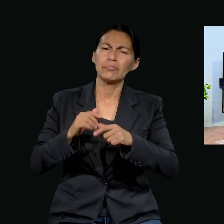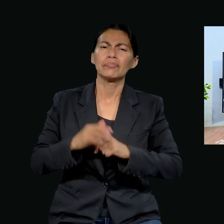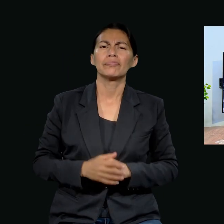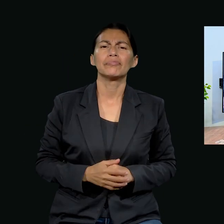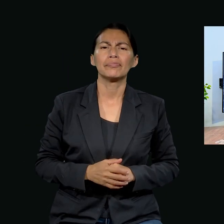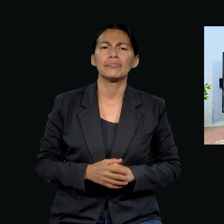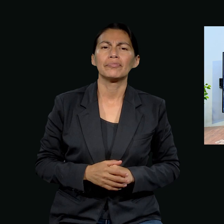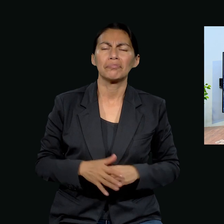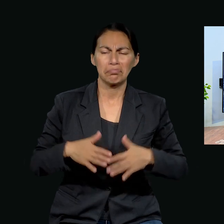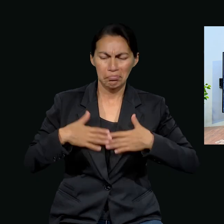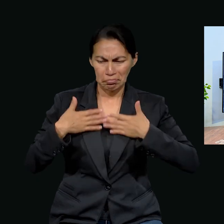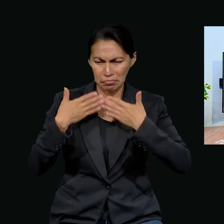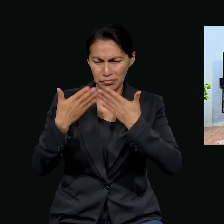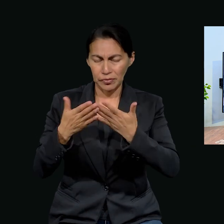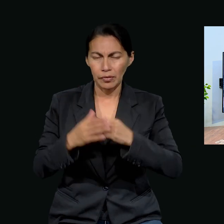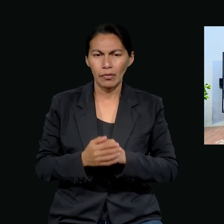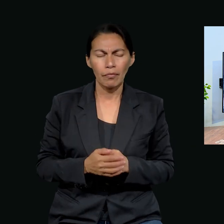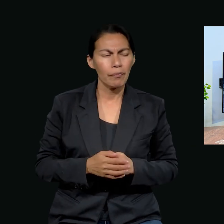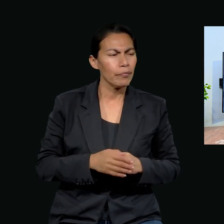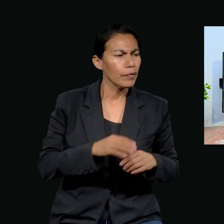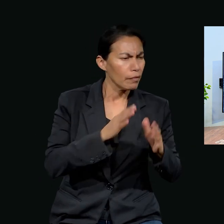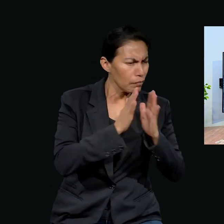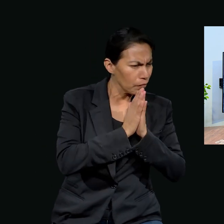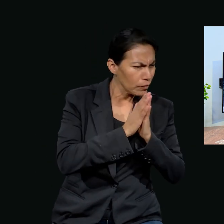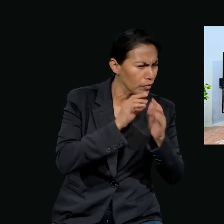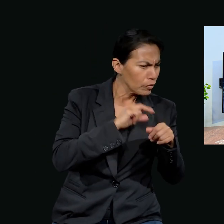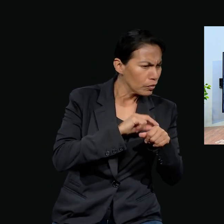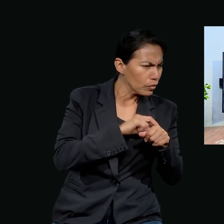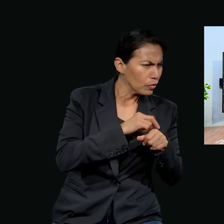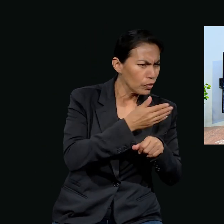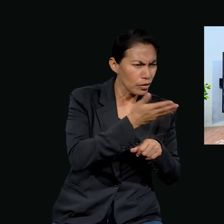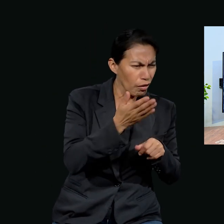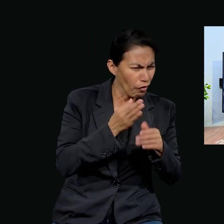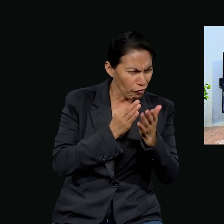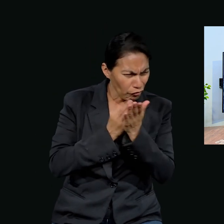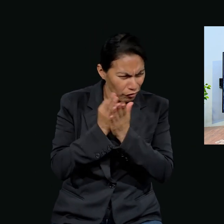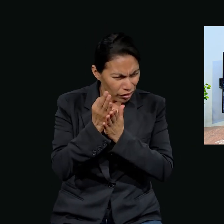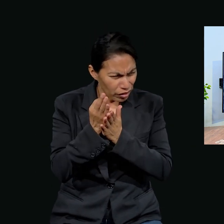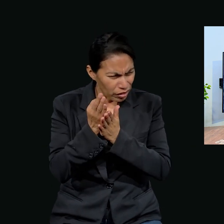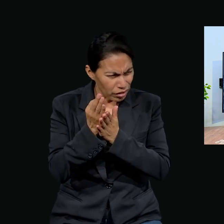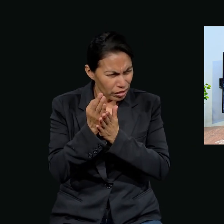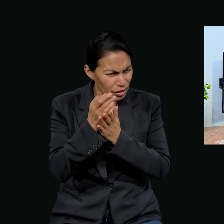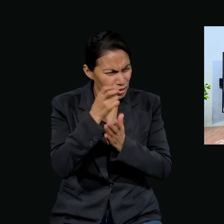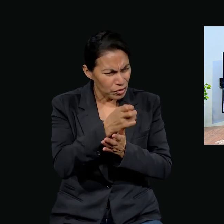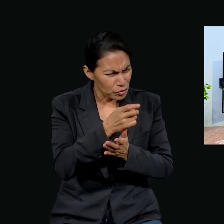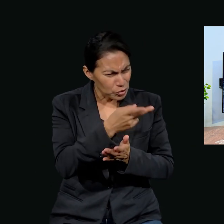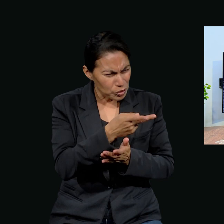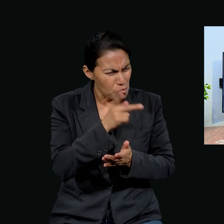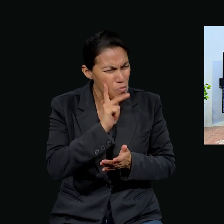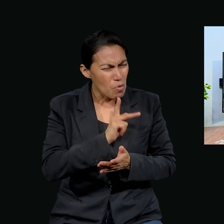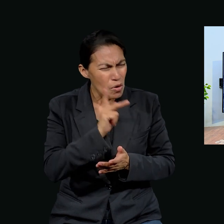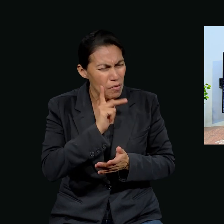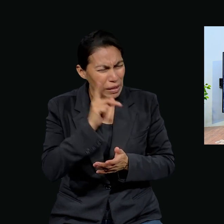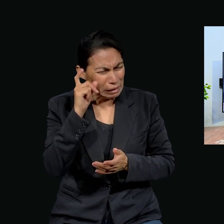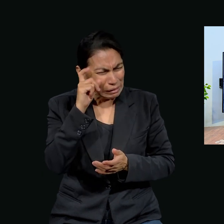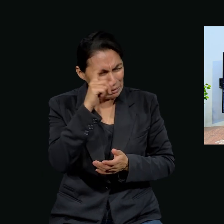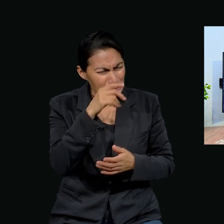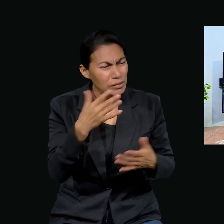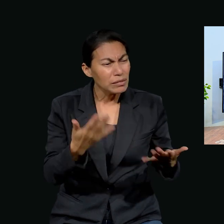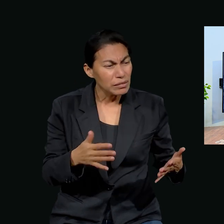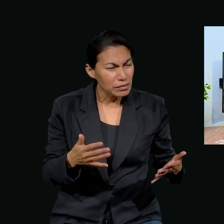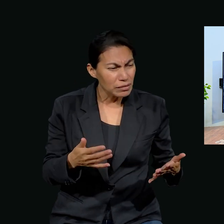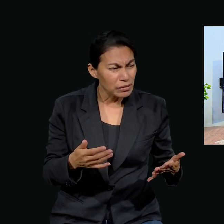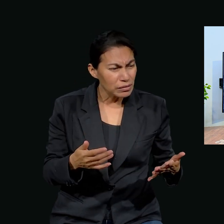ese proceso de usted ser fiel a Dios, entonces usted recibió una enorme prueba